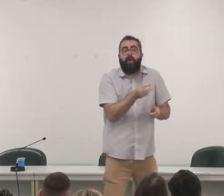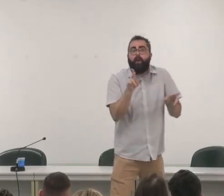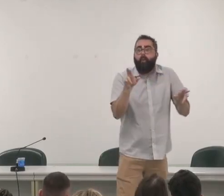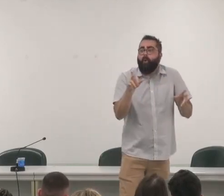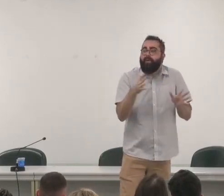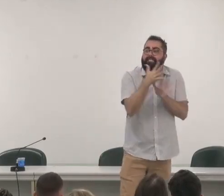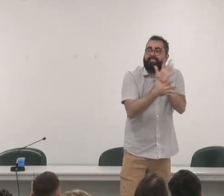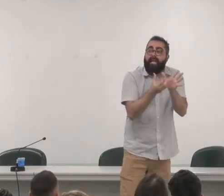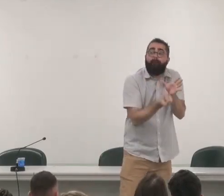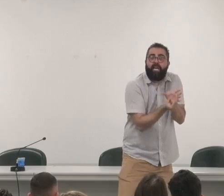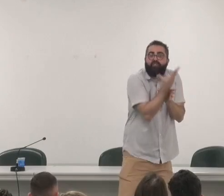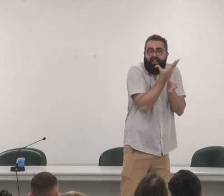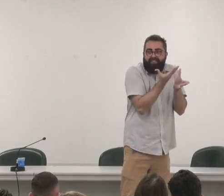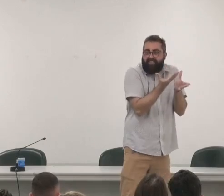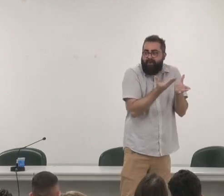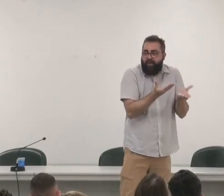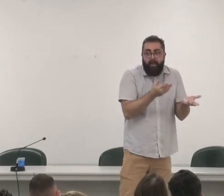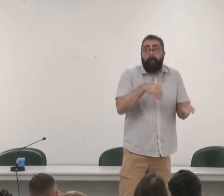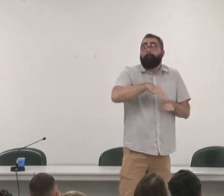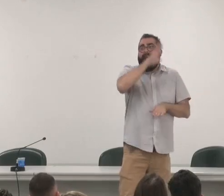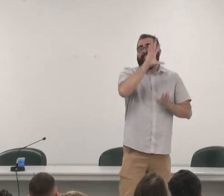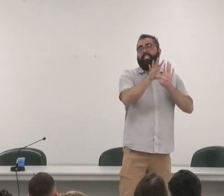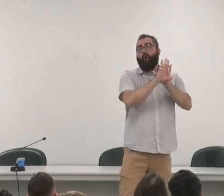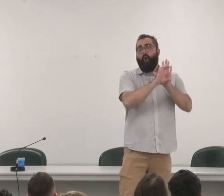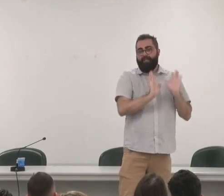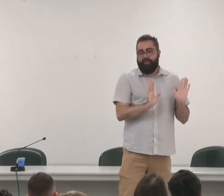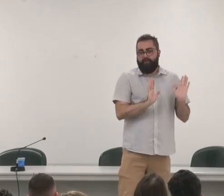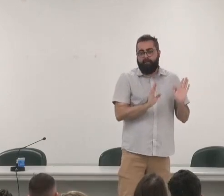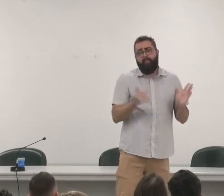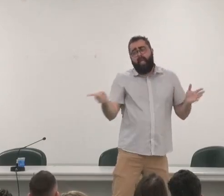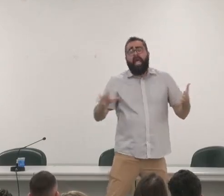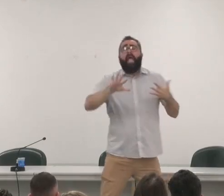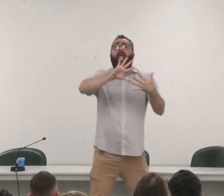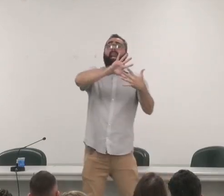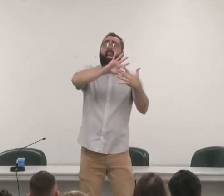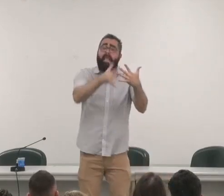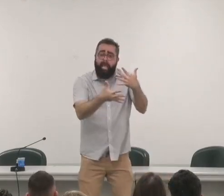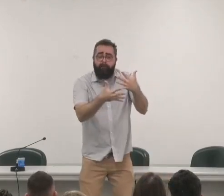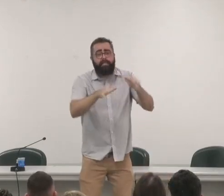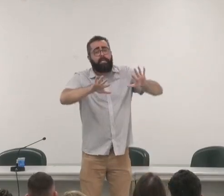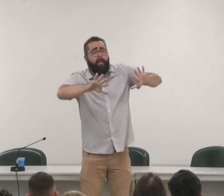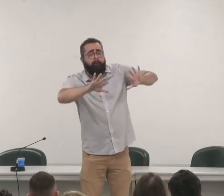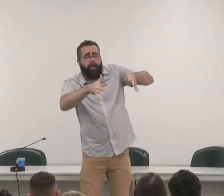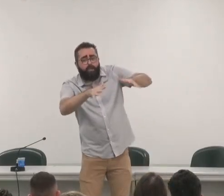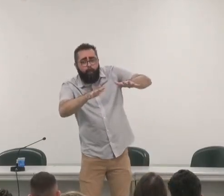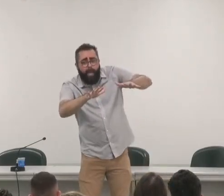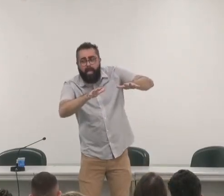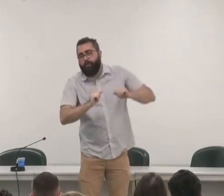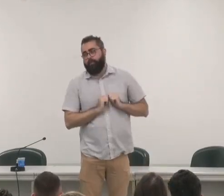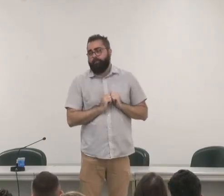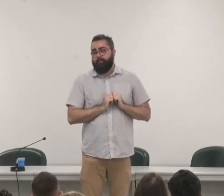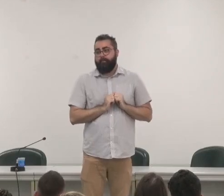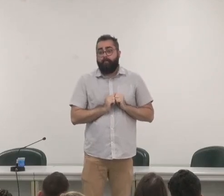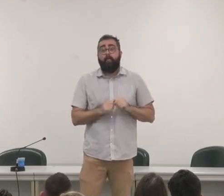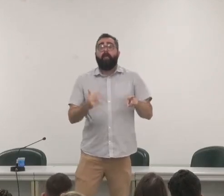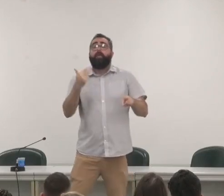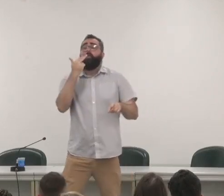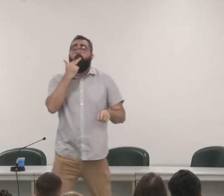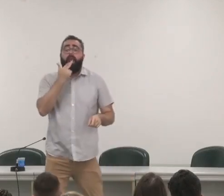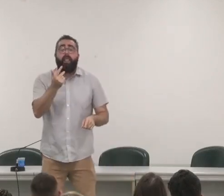que é postulada, né? Que é essa iconicidade maior nas línguas de sinais emergentes. E aí, em Libras, eles iriam dar uma